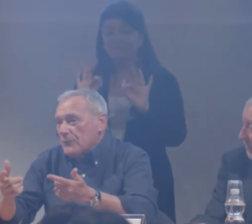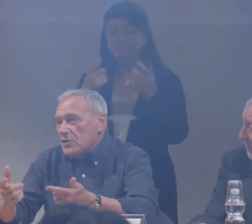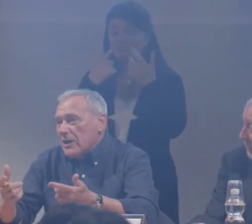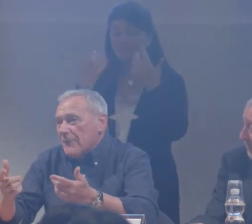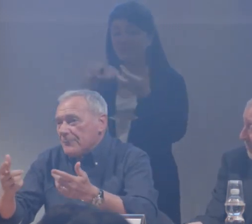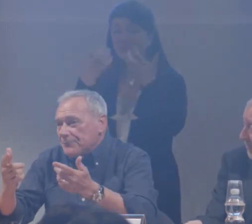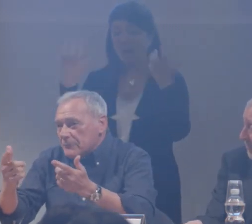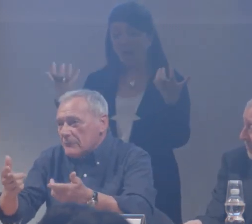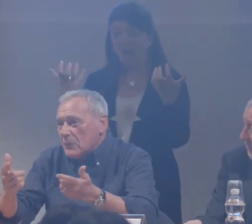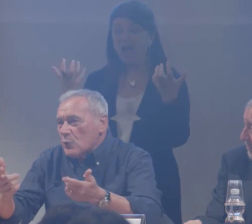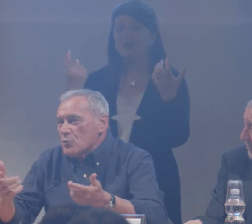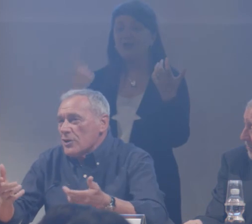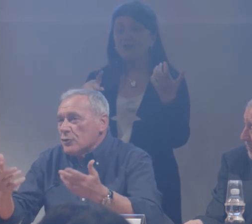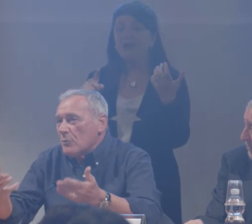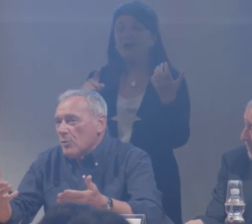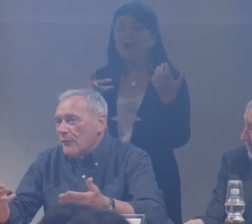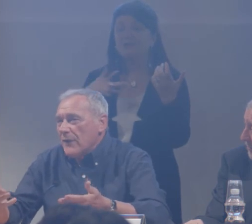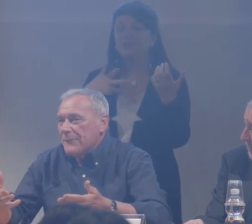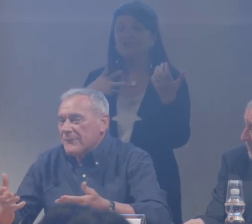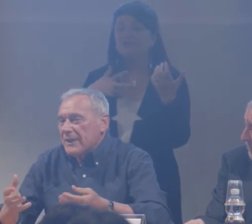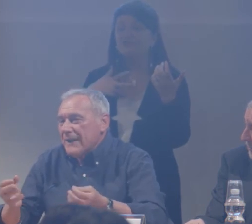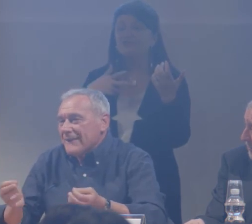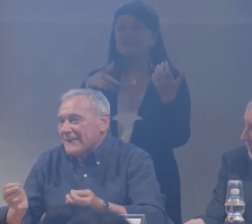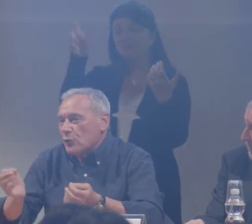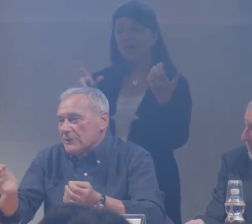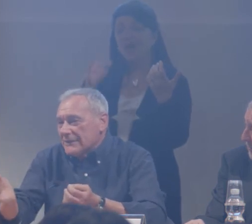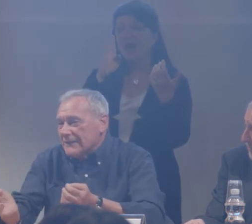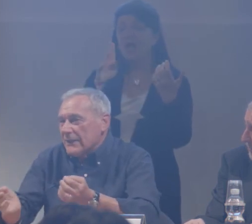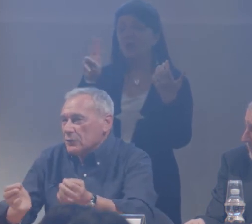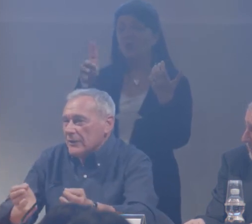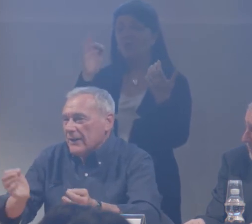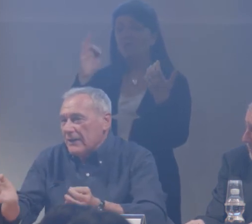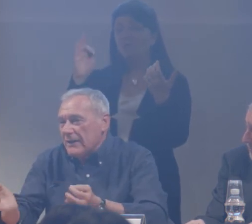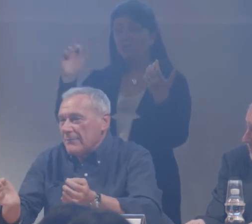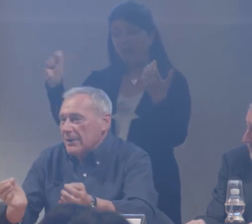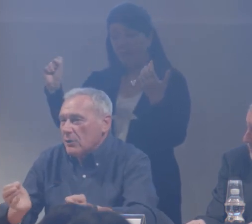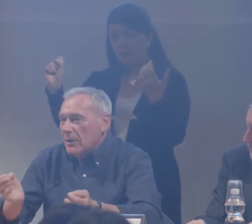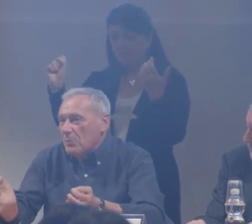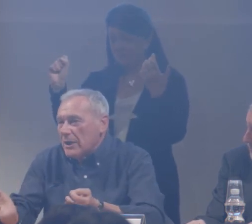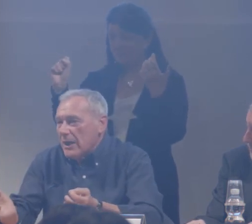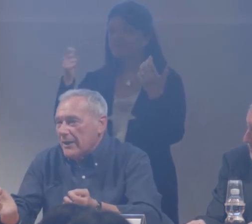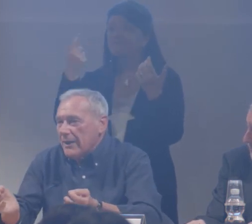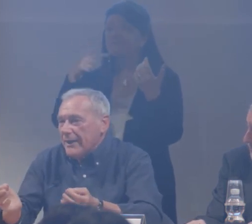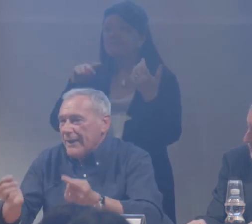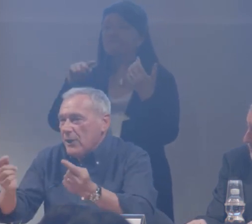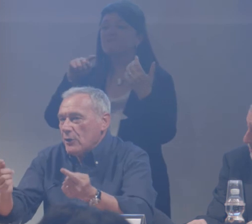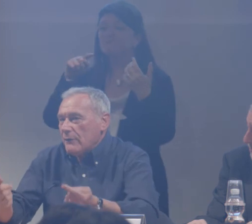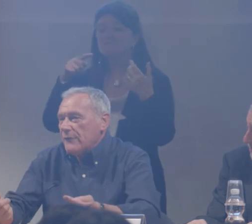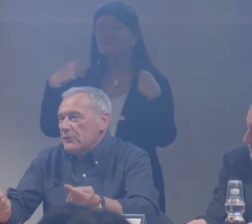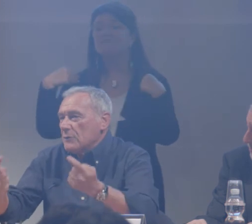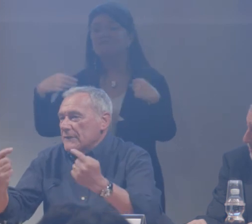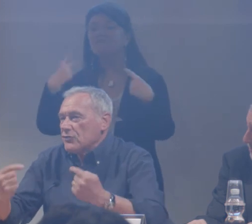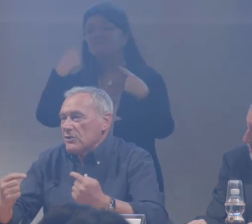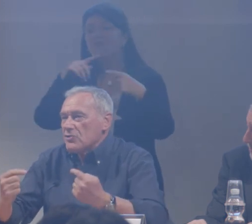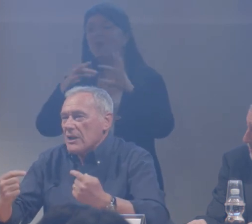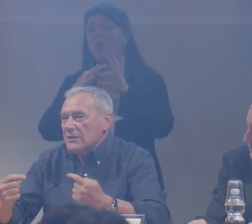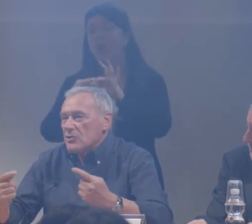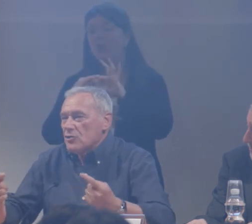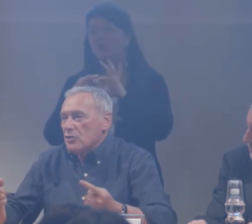appunto c'era un certo Buffa che era stato contattato e era lì per collaborare, e loro avevano fatto